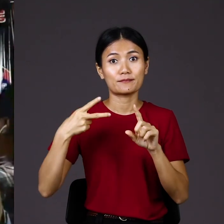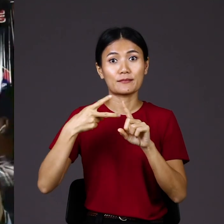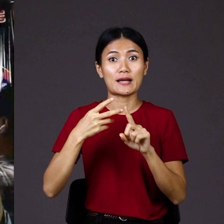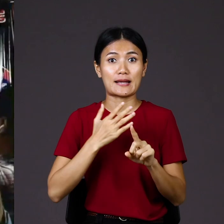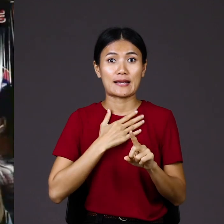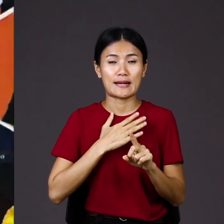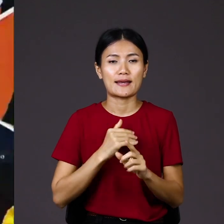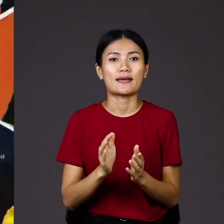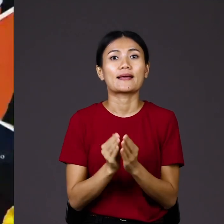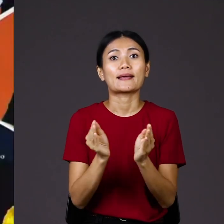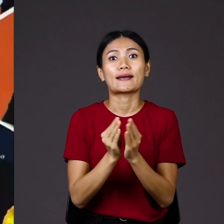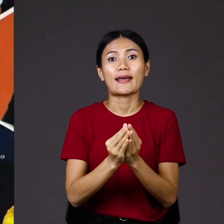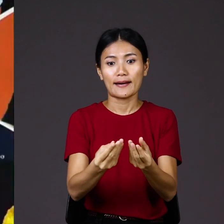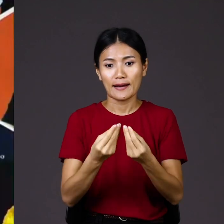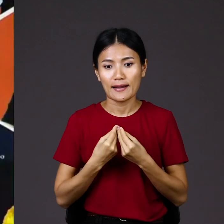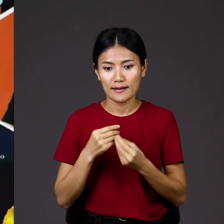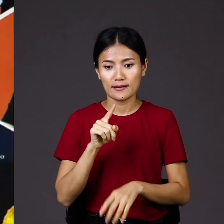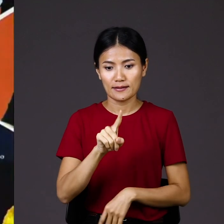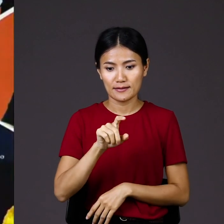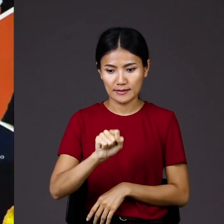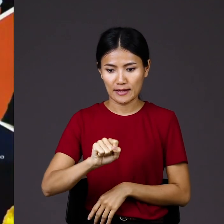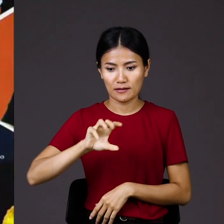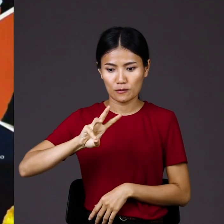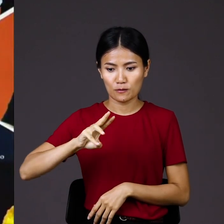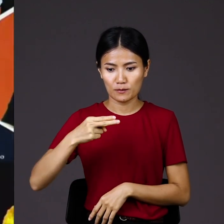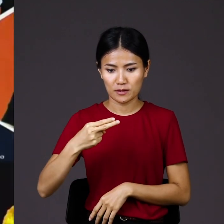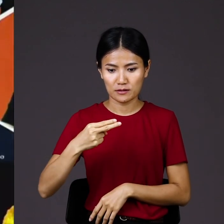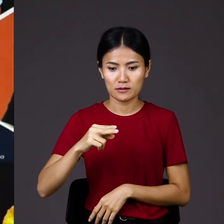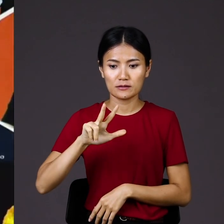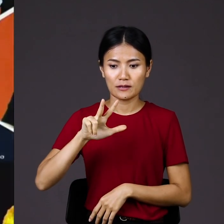เราได้เสียงตอบรับถึง